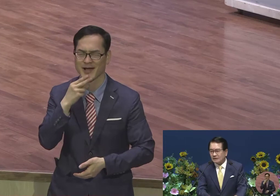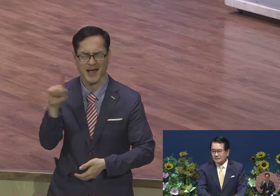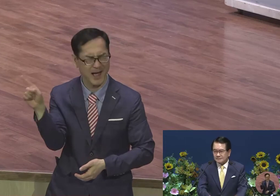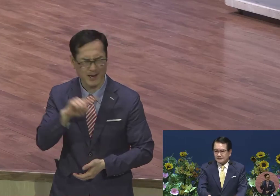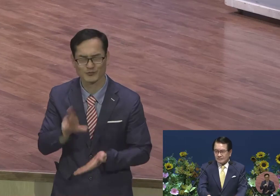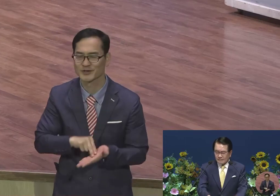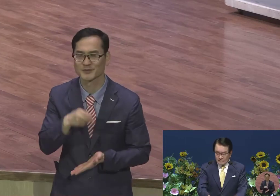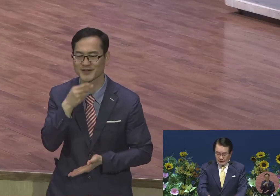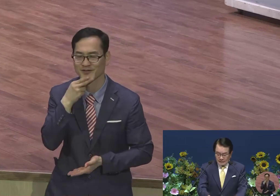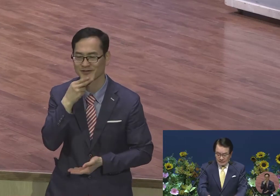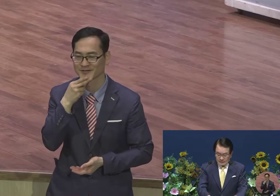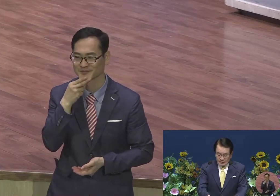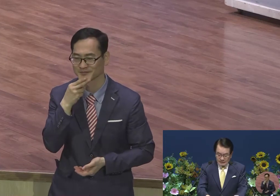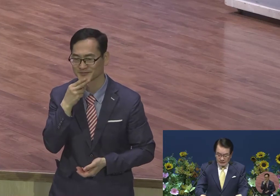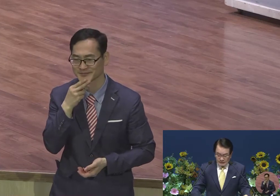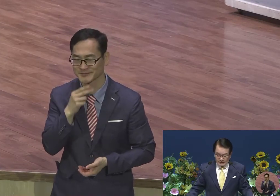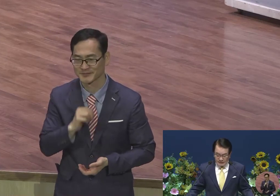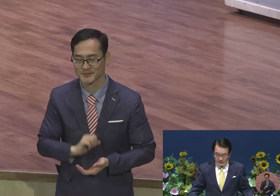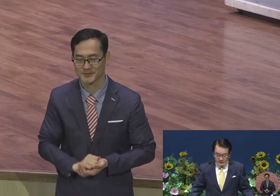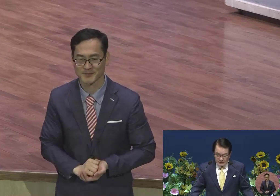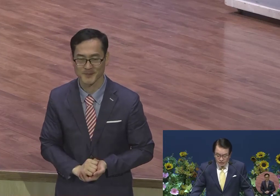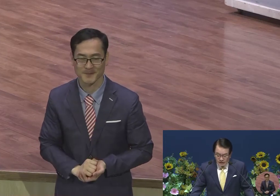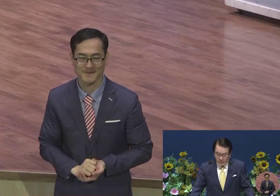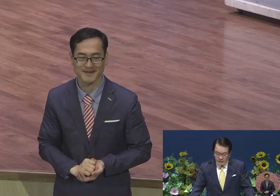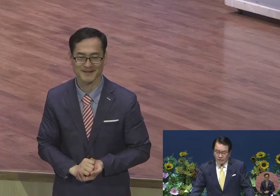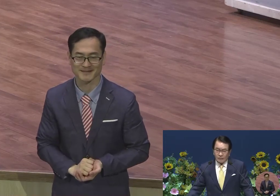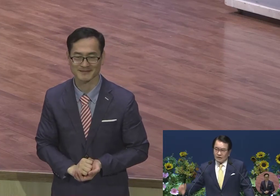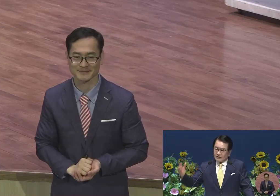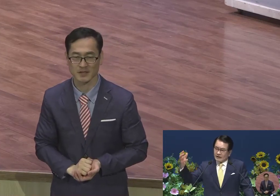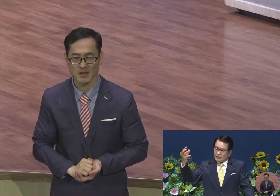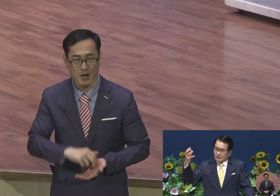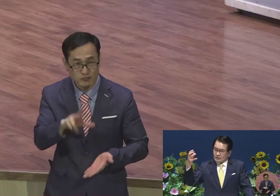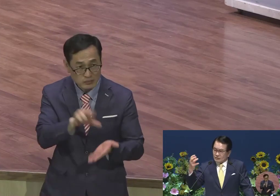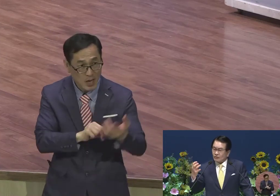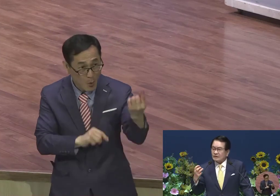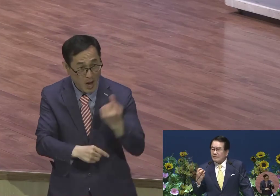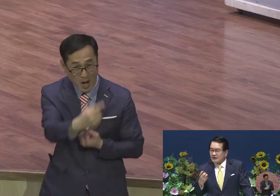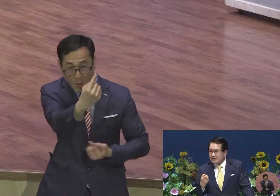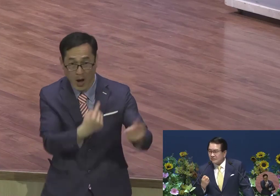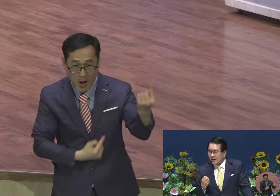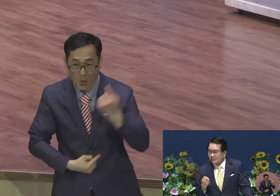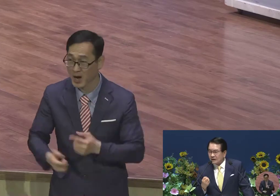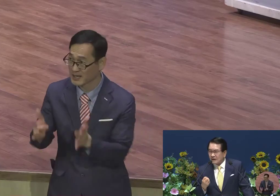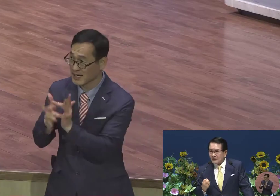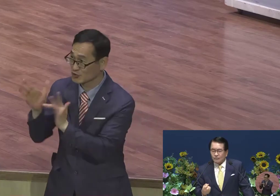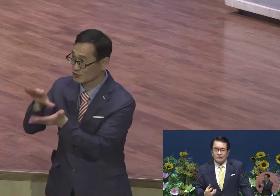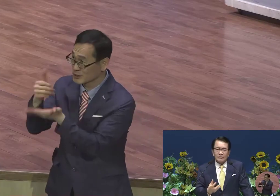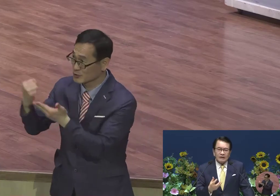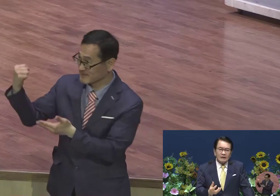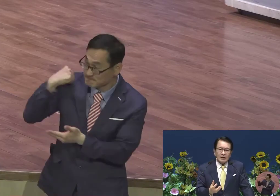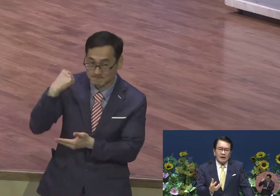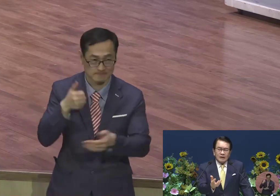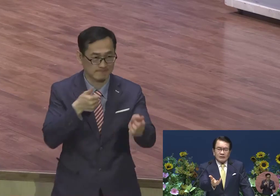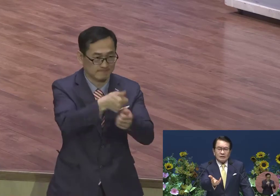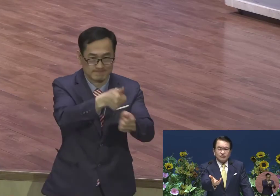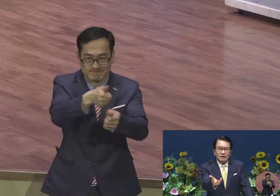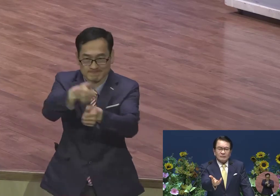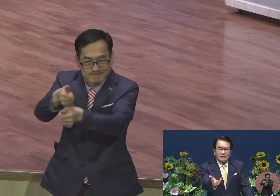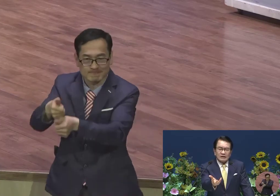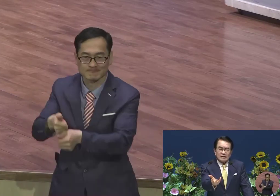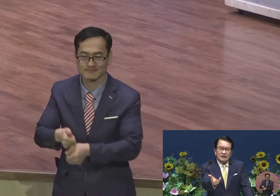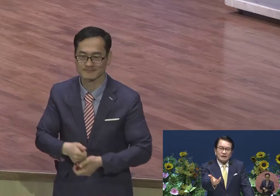문제 없어 그래서 어떤 문제가 와도 예수 그리스도로 답 내시기 바랍니다 문제 왔다